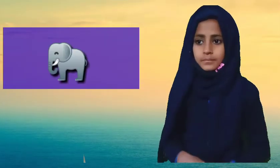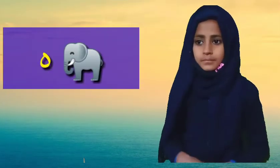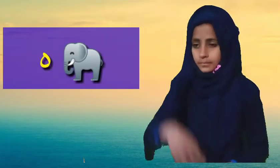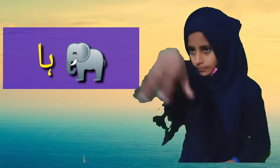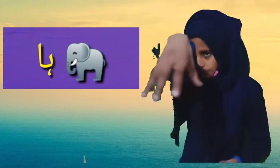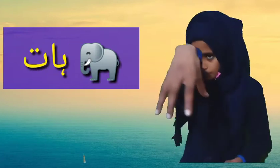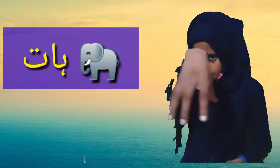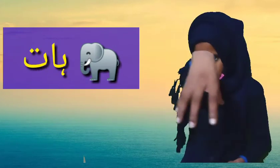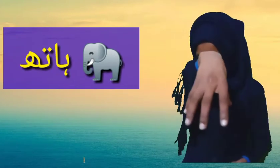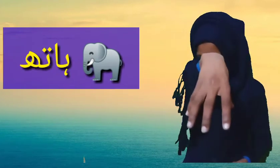हाथी,